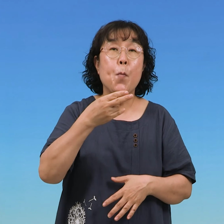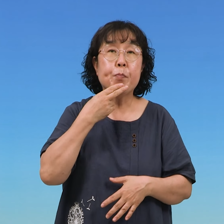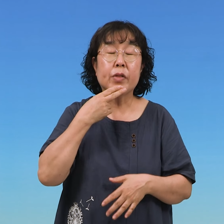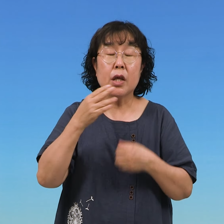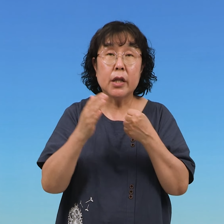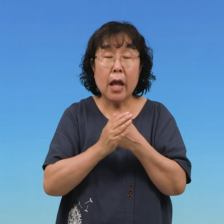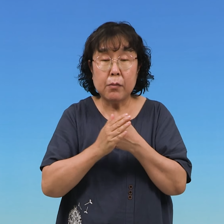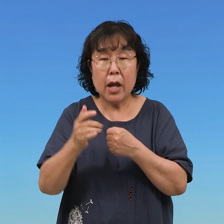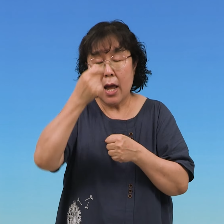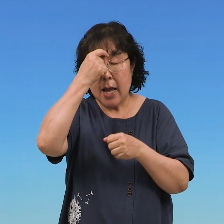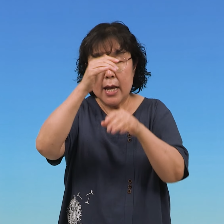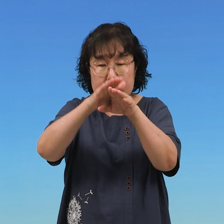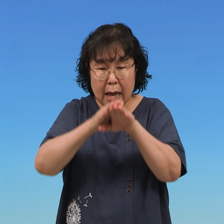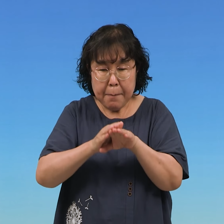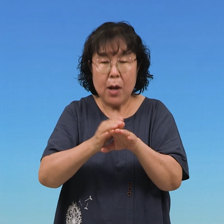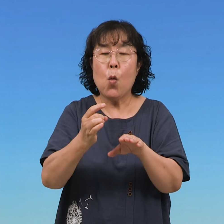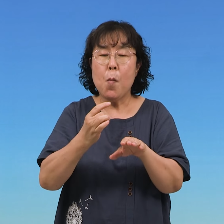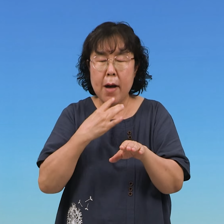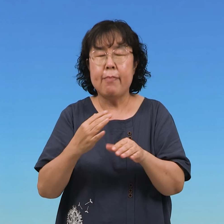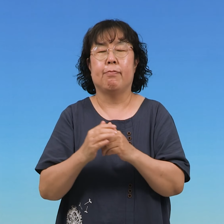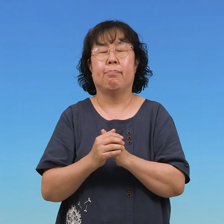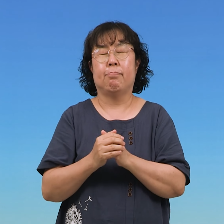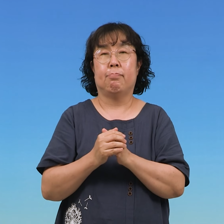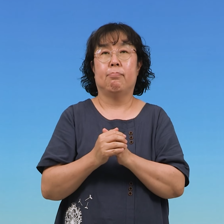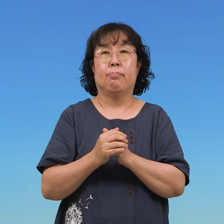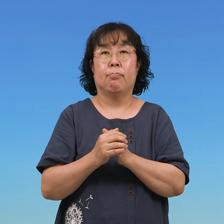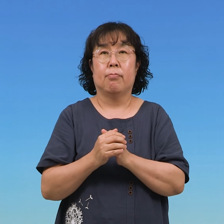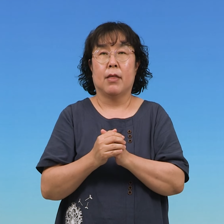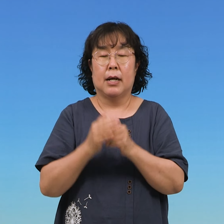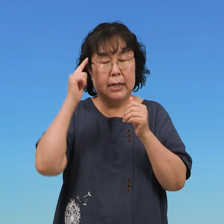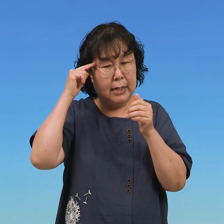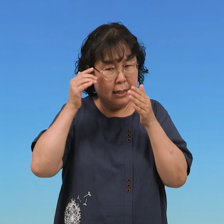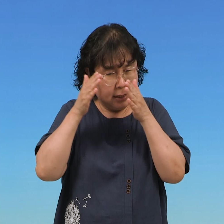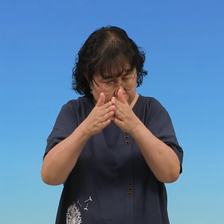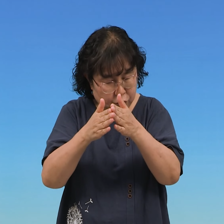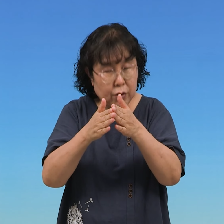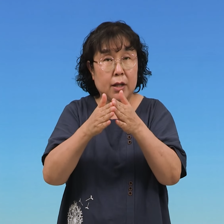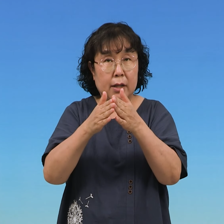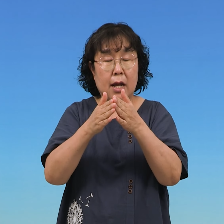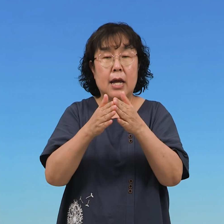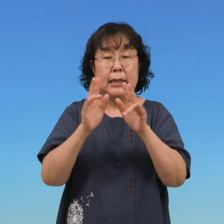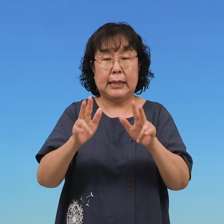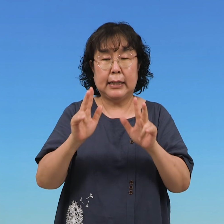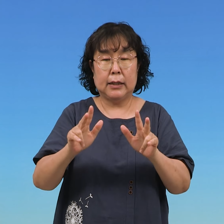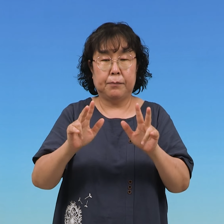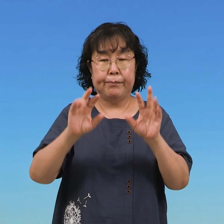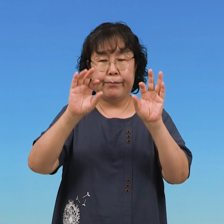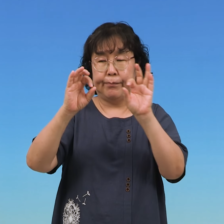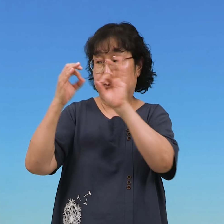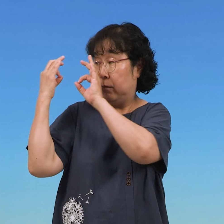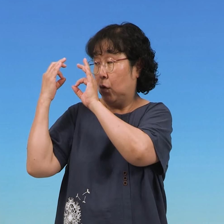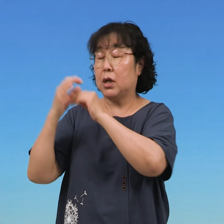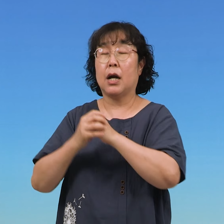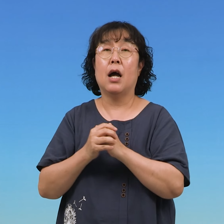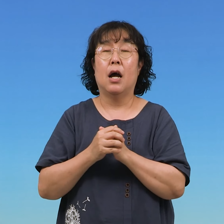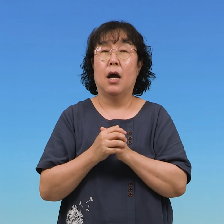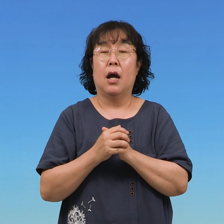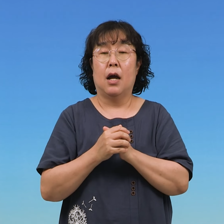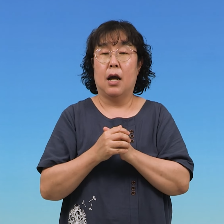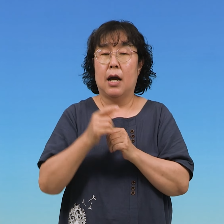끄는데 여러분 20년 지나놓고 보니까 그거 하나로 충분한 게 교회더라고요. 체육대회 안